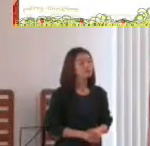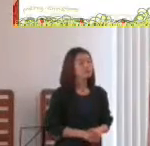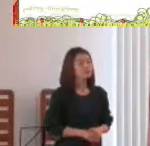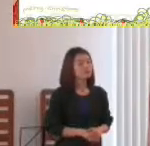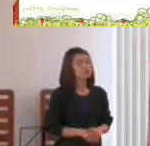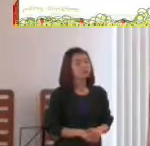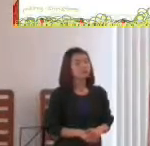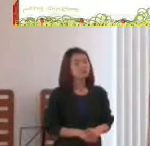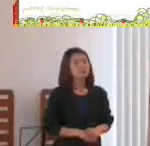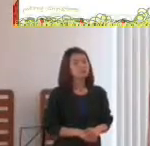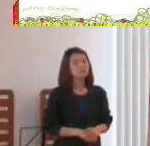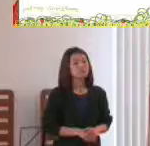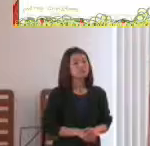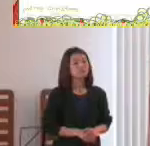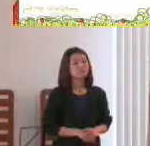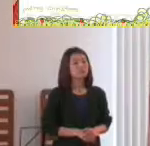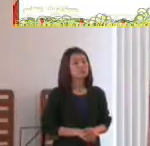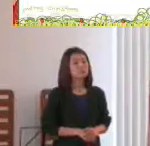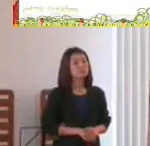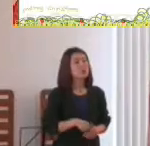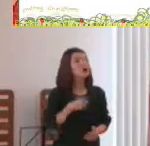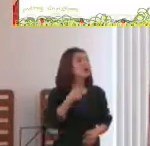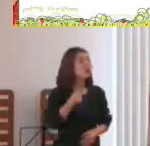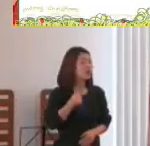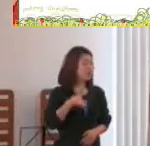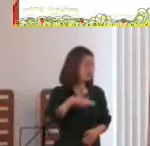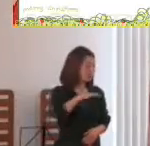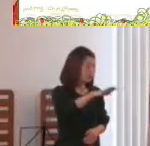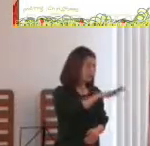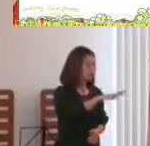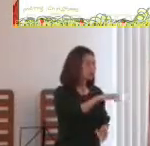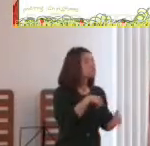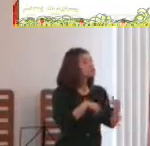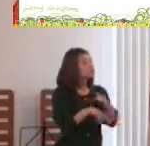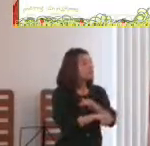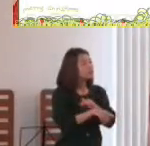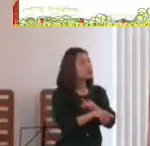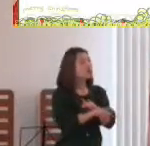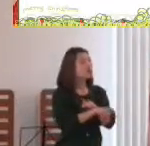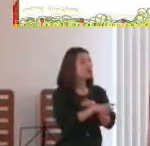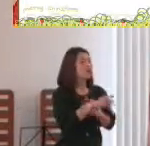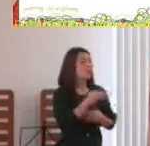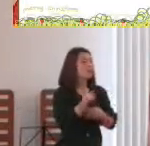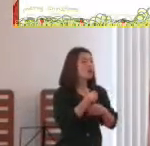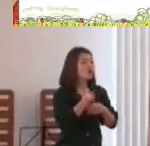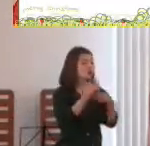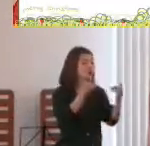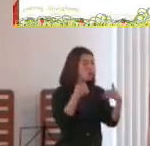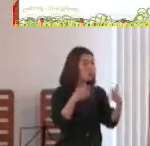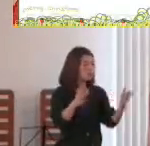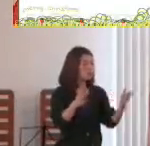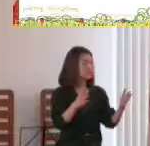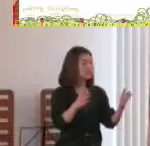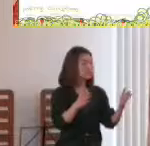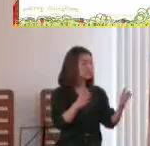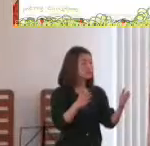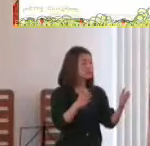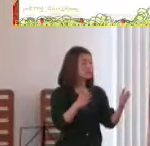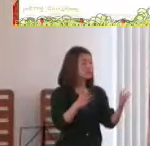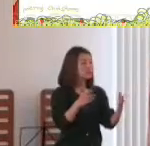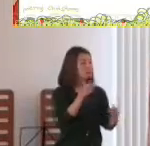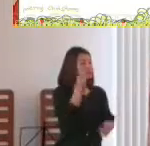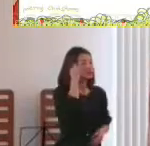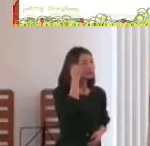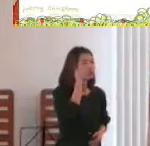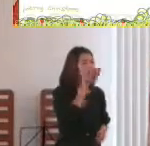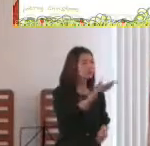なぜ私たちはこの恐れる必要がないんだろうか。イエス様がお生まれくださったことが私たちにと